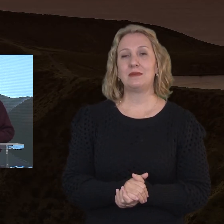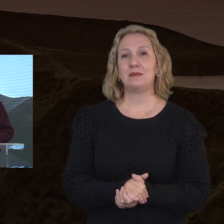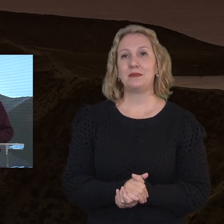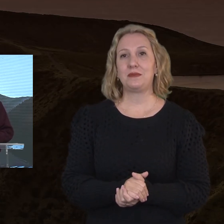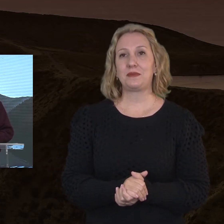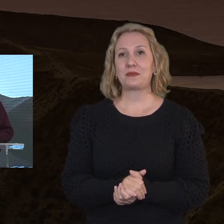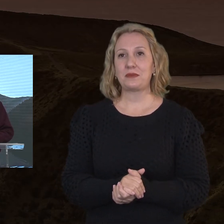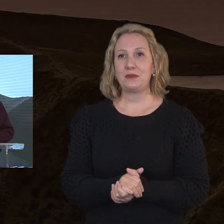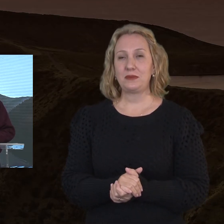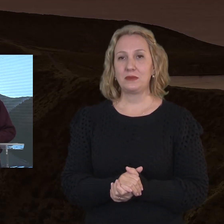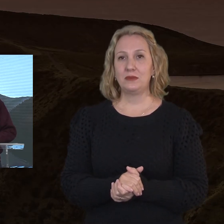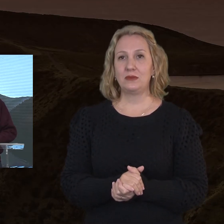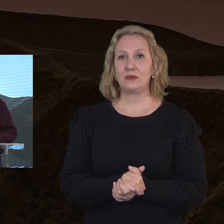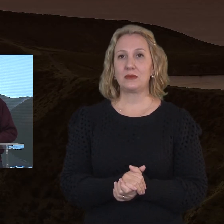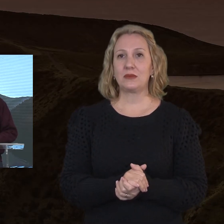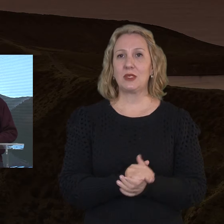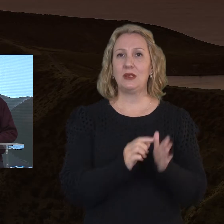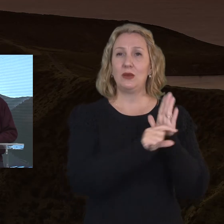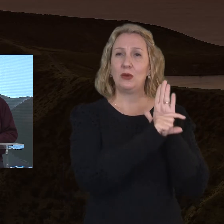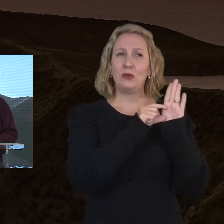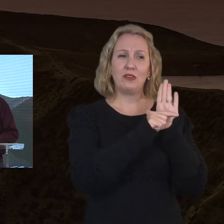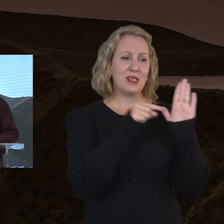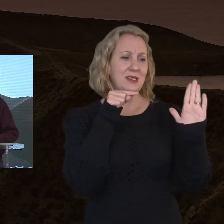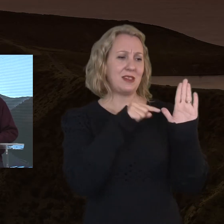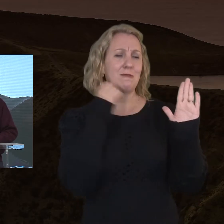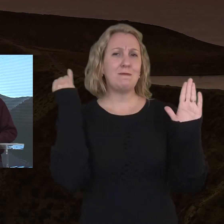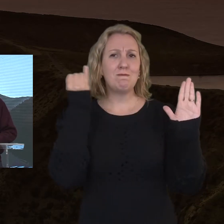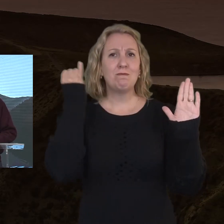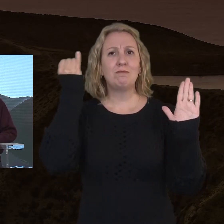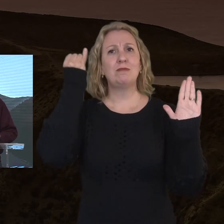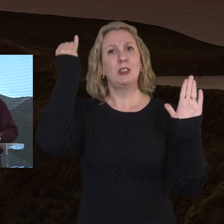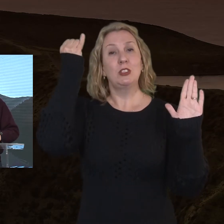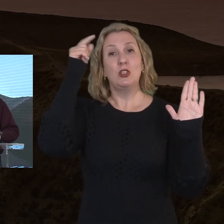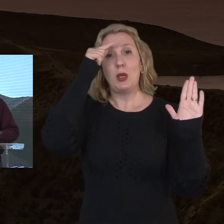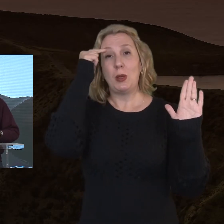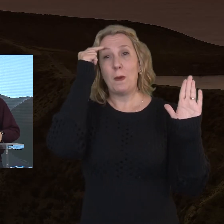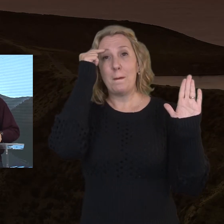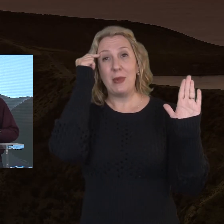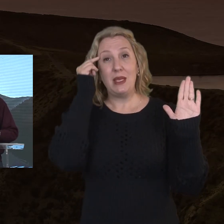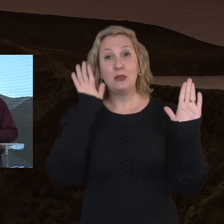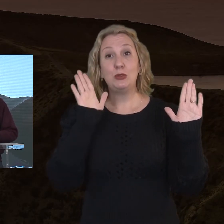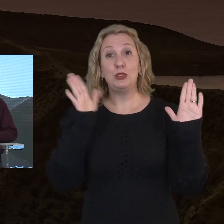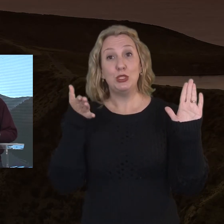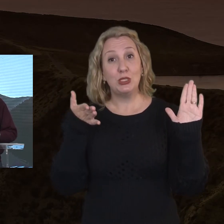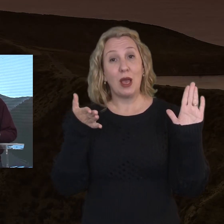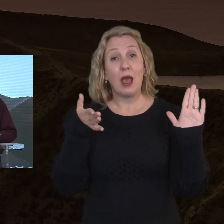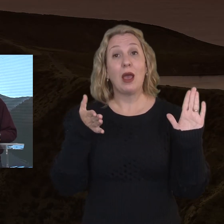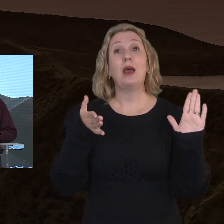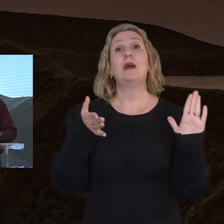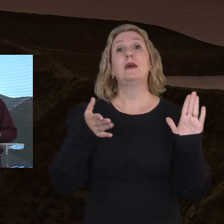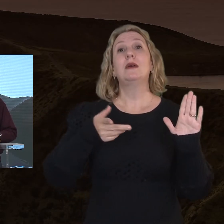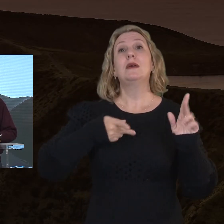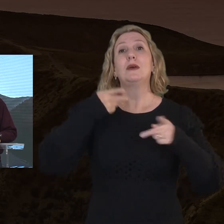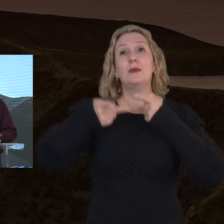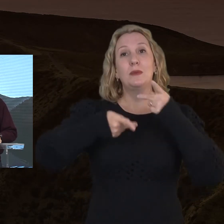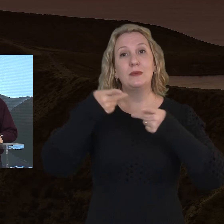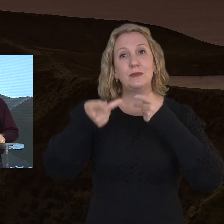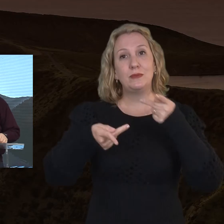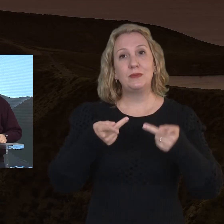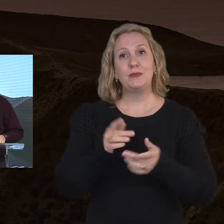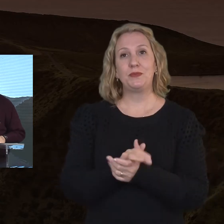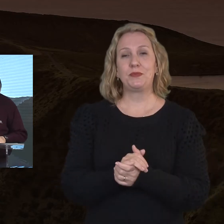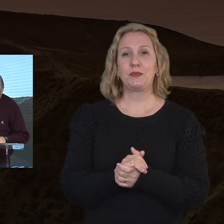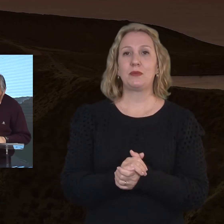está diretamente ligado com que o irmão pedro falando domingo de manhã seguinte no último sábado à noite e domingo de manhã então vamos ler